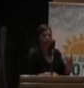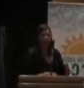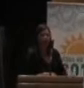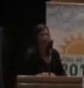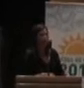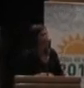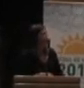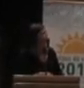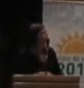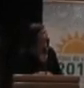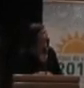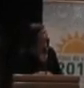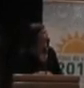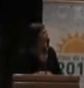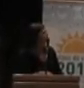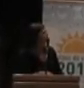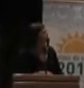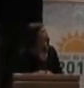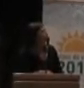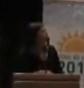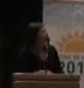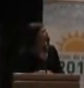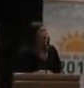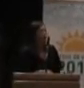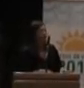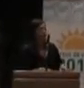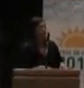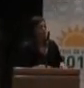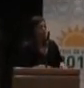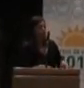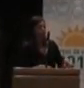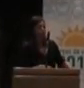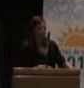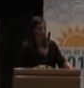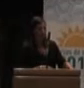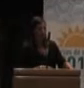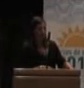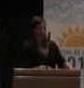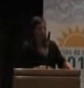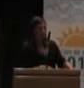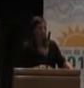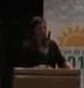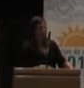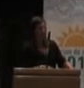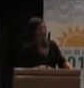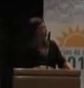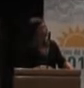ofertaba y luego lo hicieron ellos en pictogramas. Ya os he dicho, esto partió del alumnado.